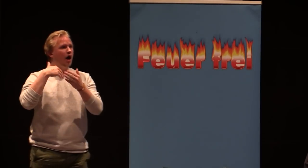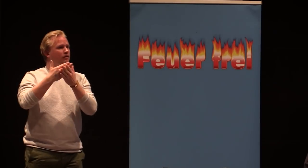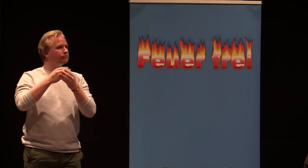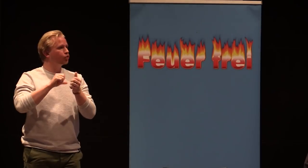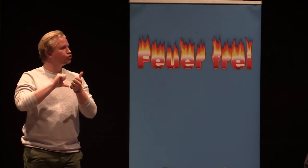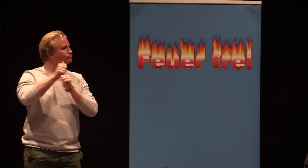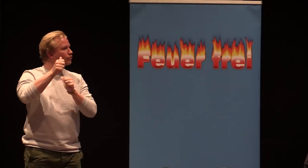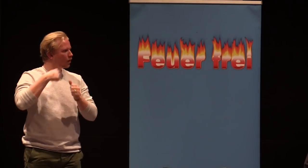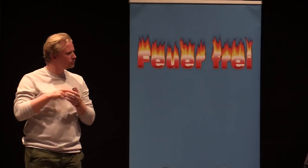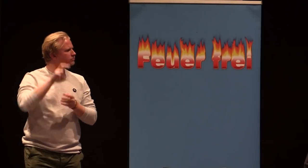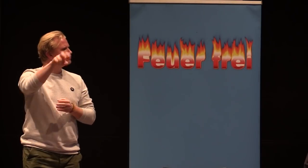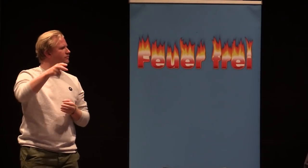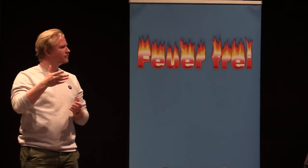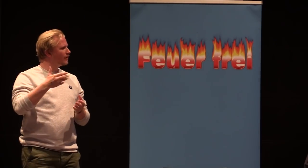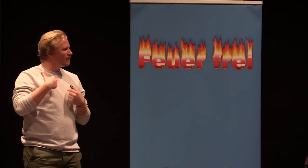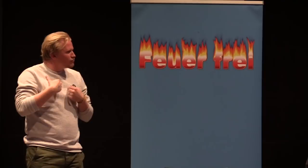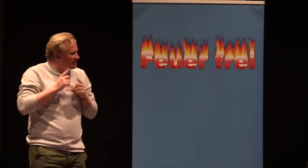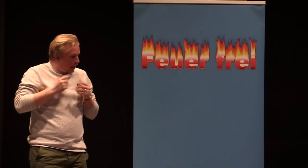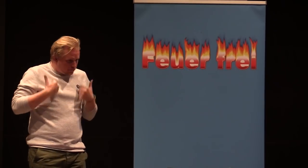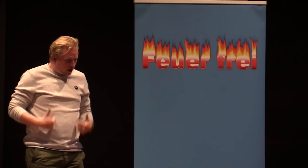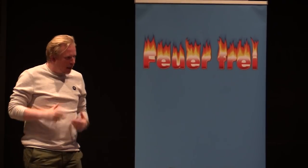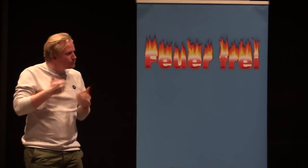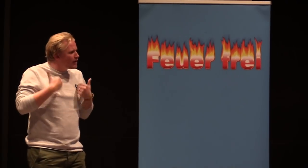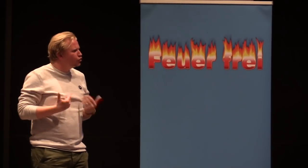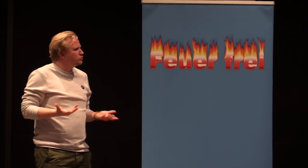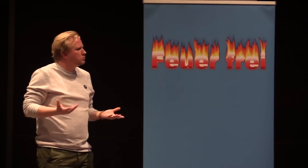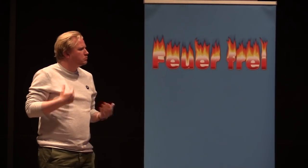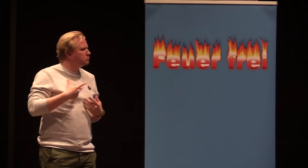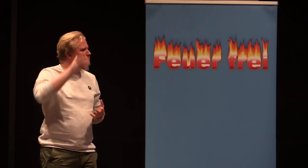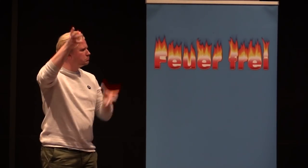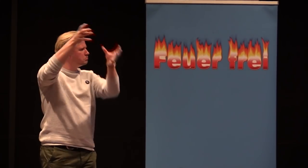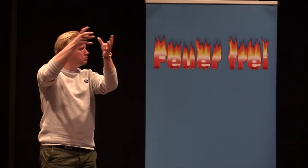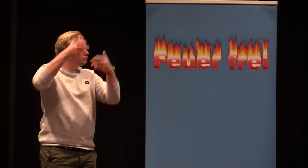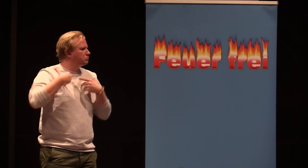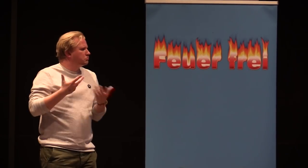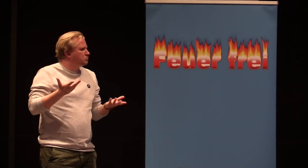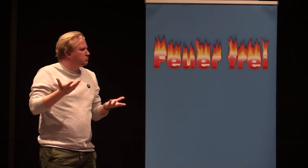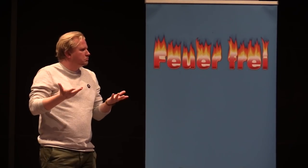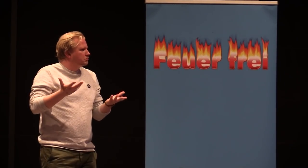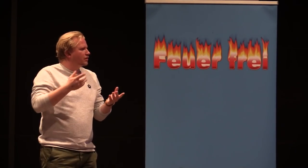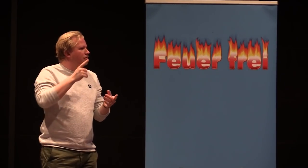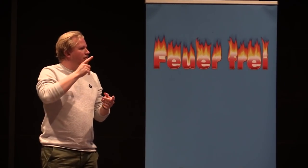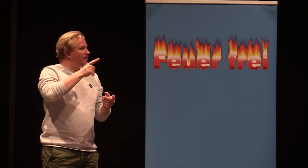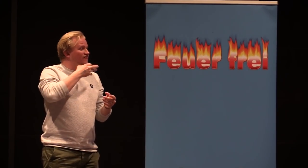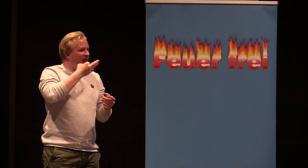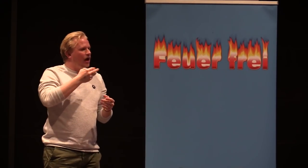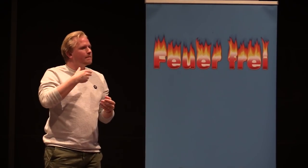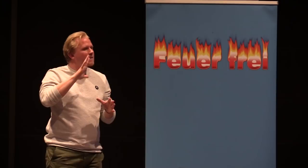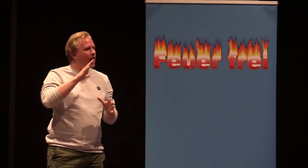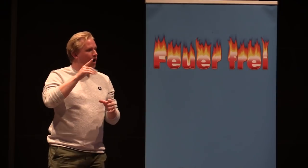für den Vorstand da, aber für mich als einzelnes Mitglied, ich überlege, was würde mir das bringen, wenn die beiden Verbände fusionieren?